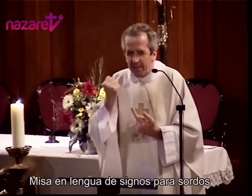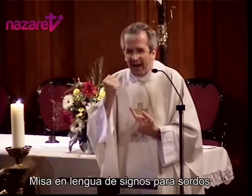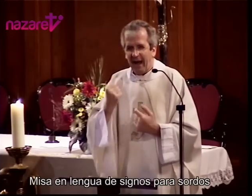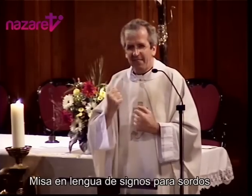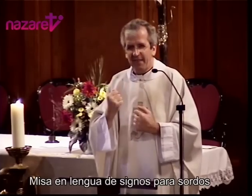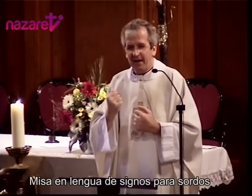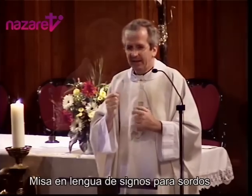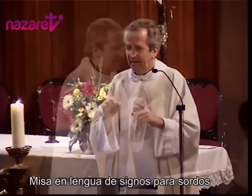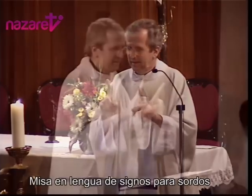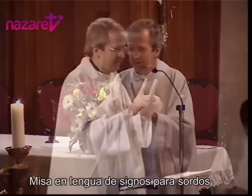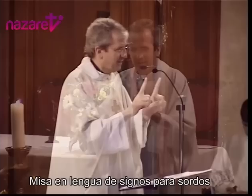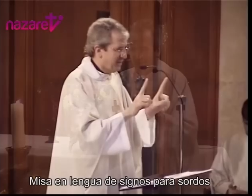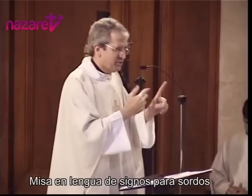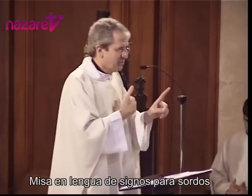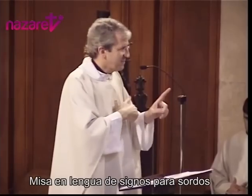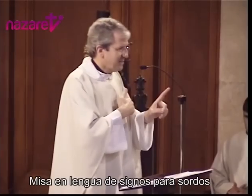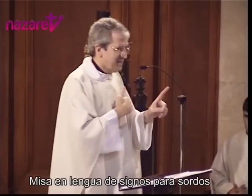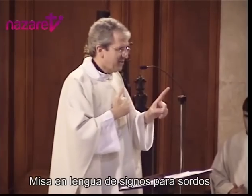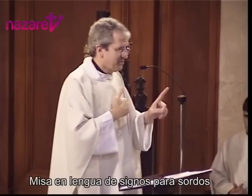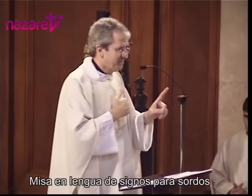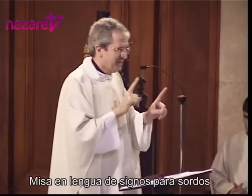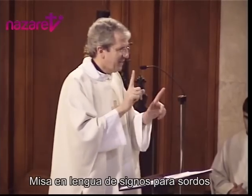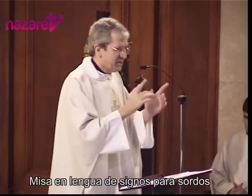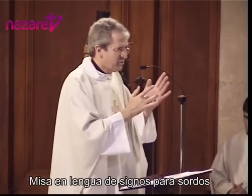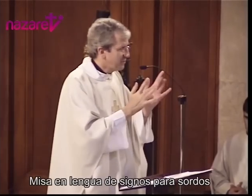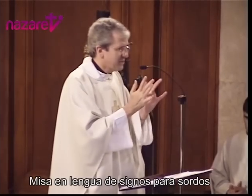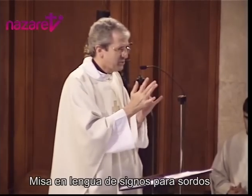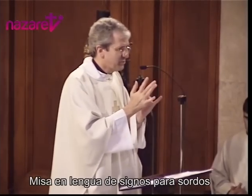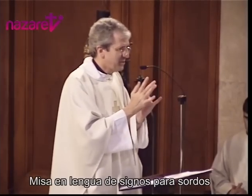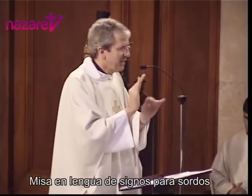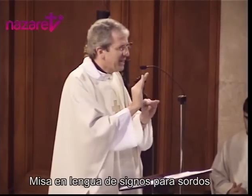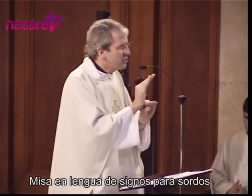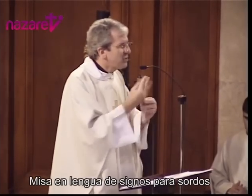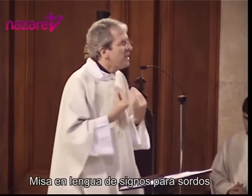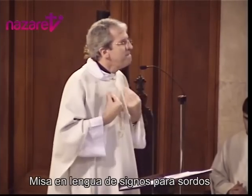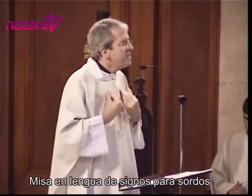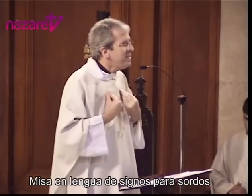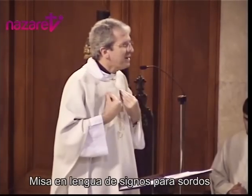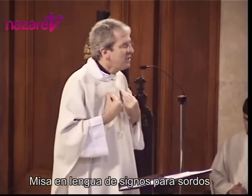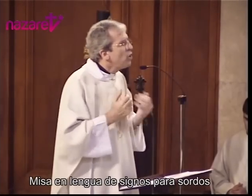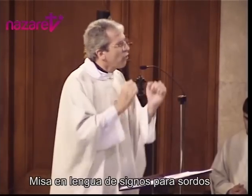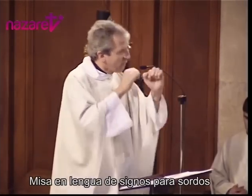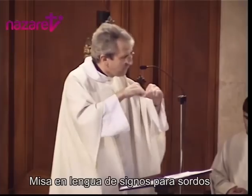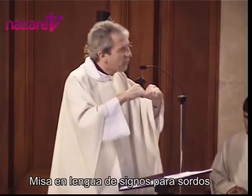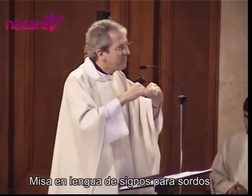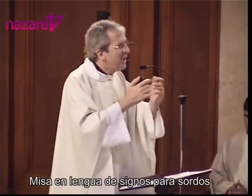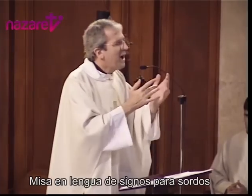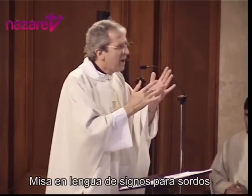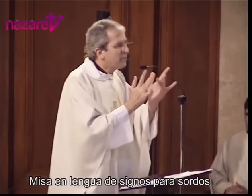venganza, eso no es cristiano, eso no es Jesús, eso no es vivir conforme a lo que